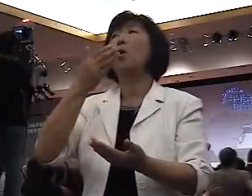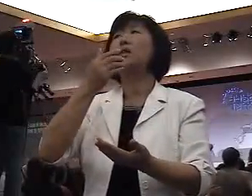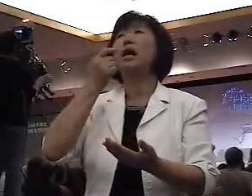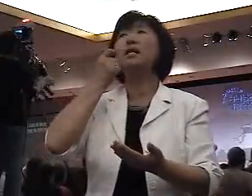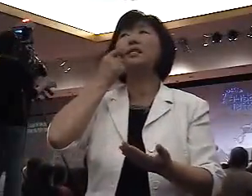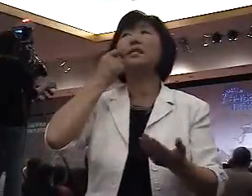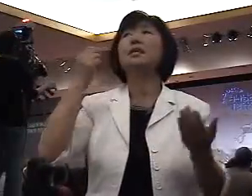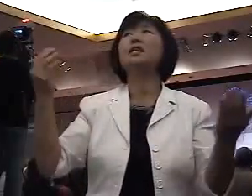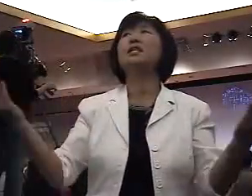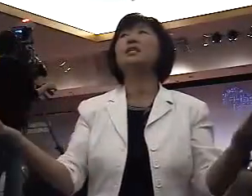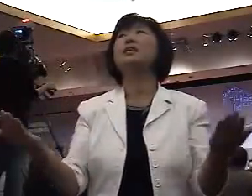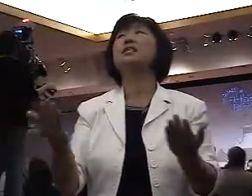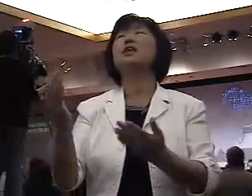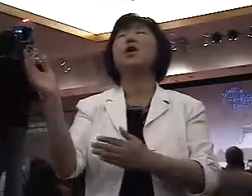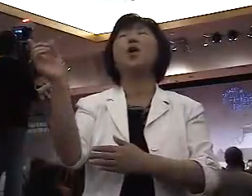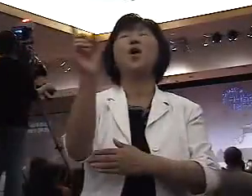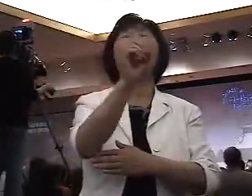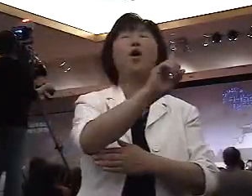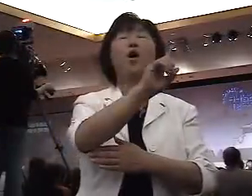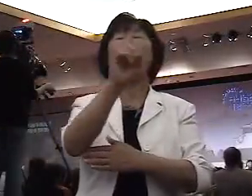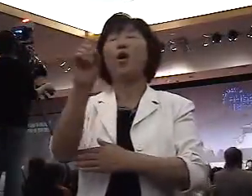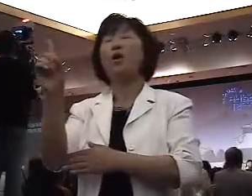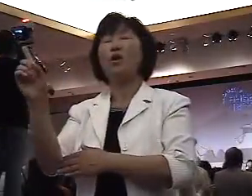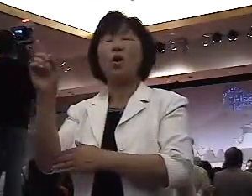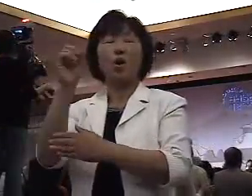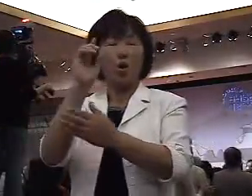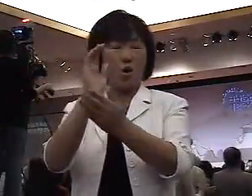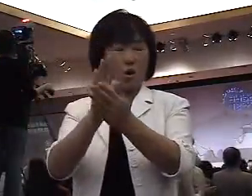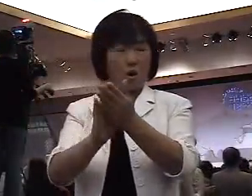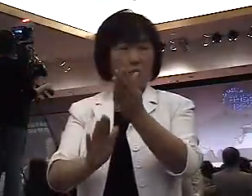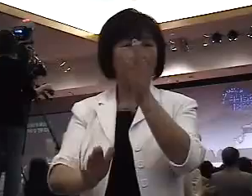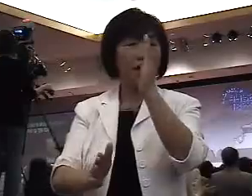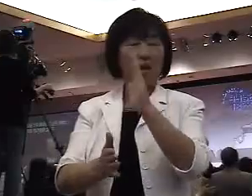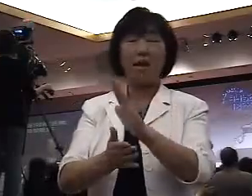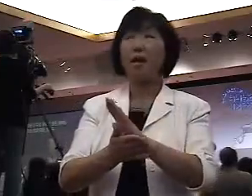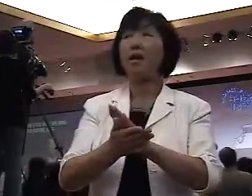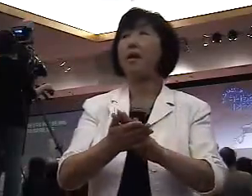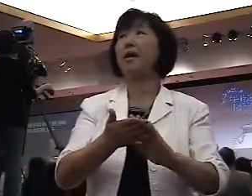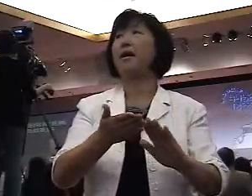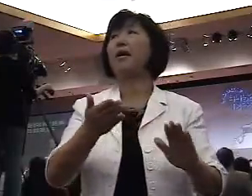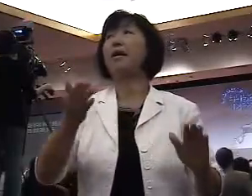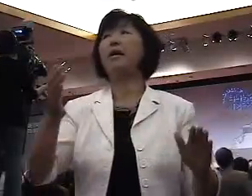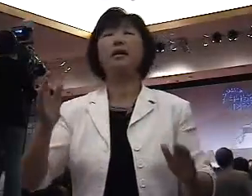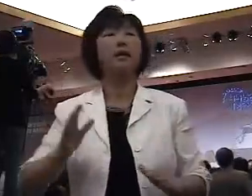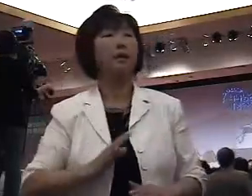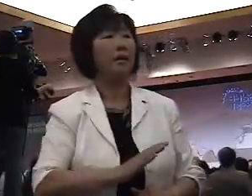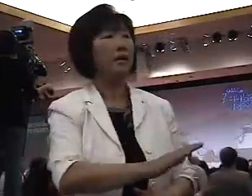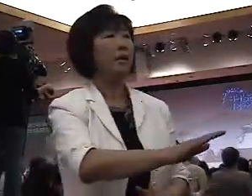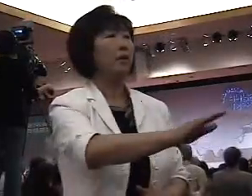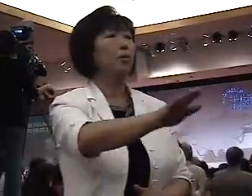금치 못하신 일 전혀 없네.